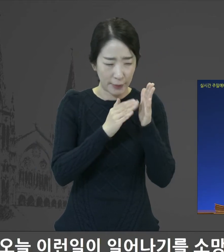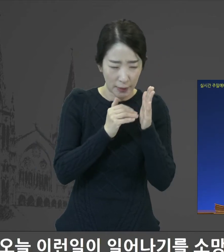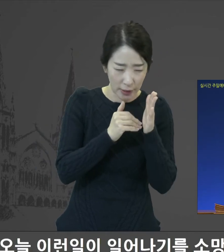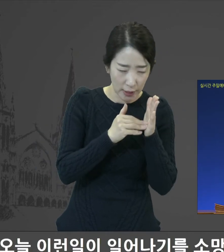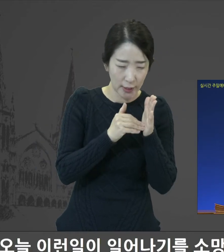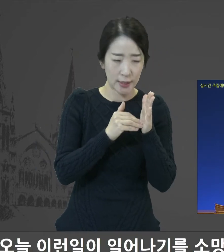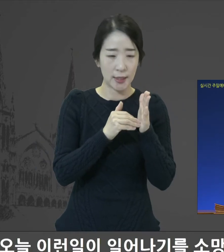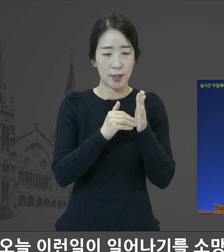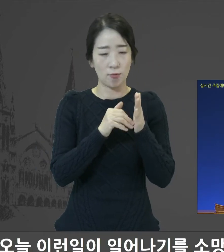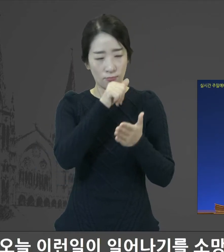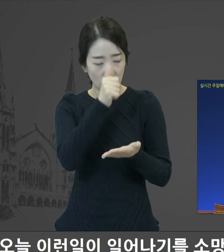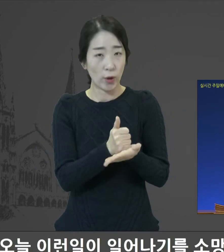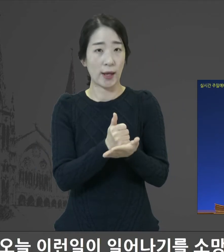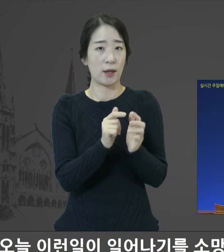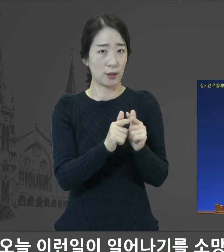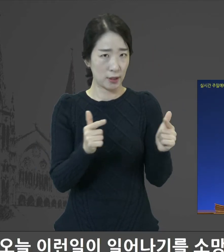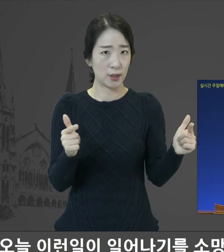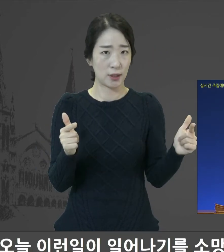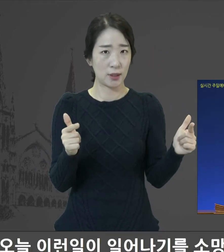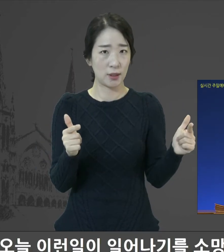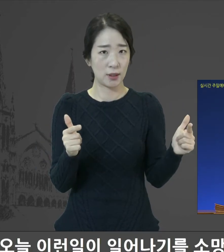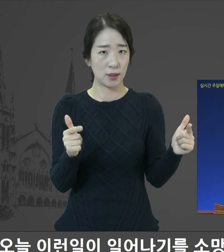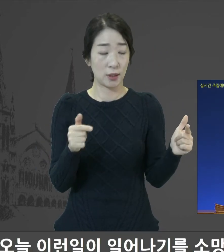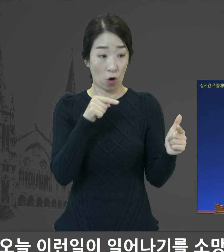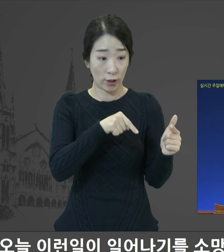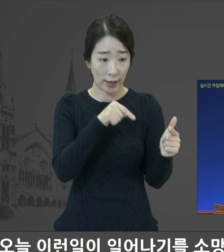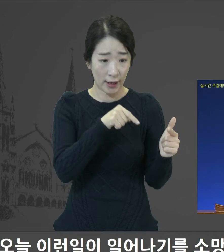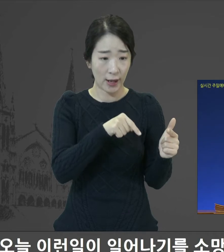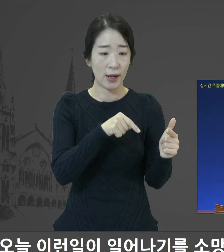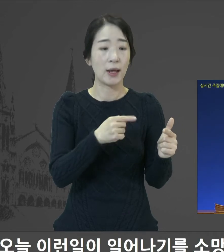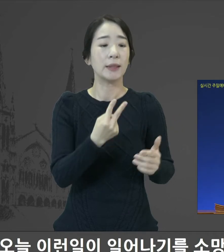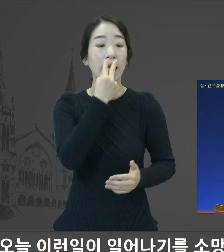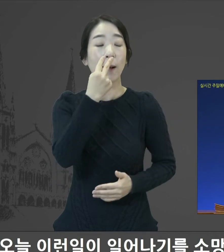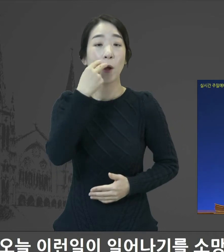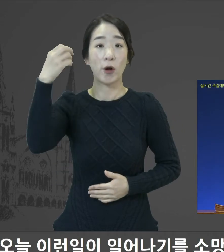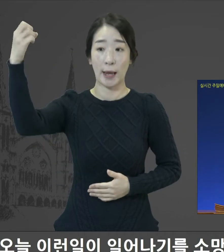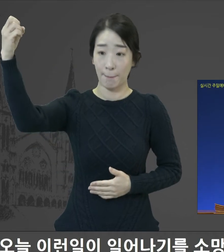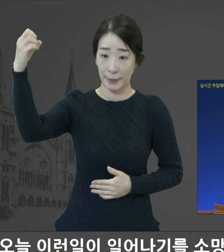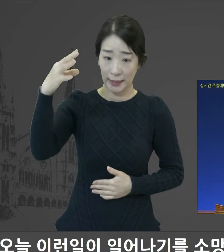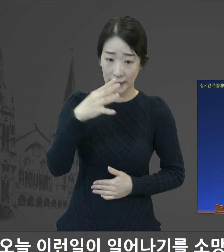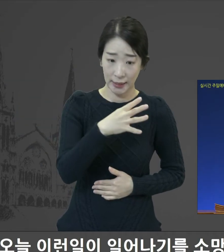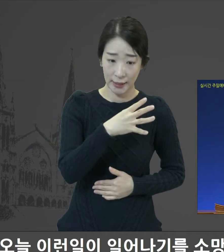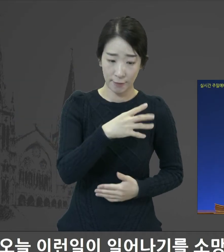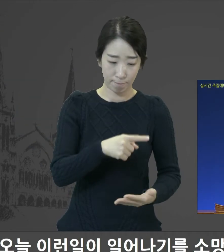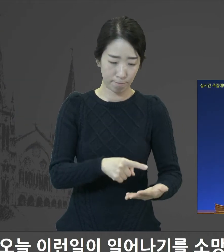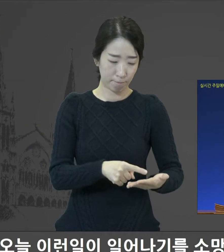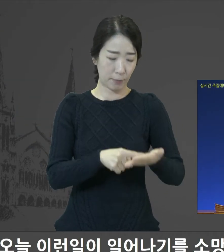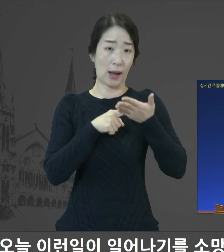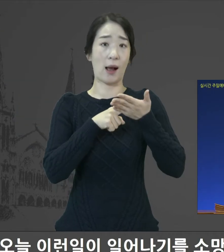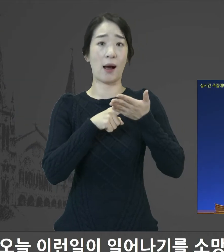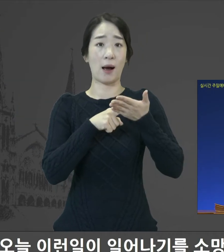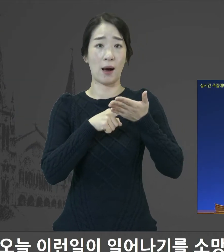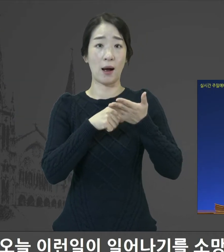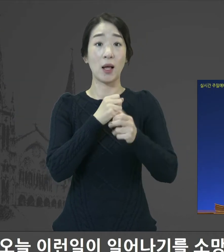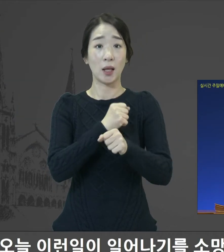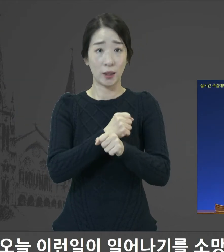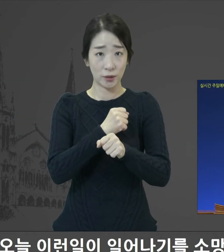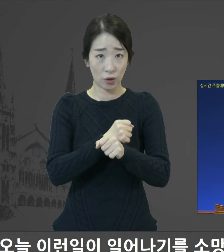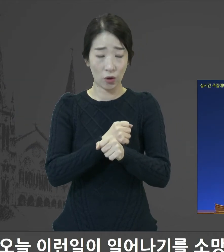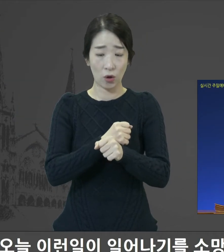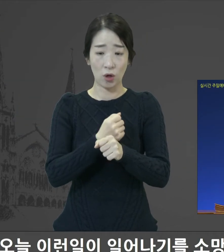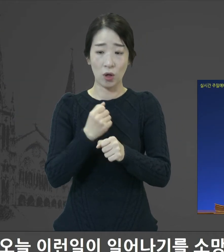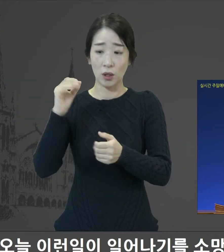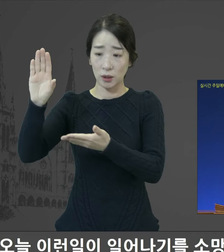주님이 드러내셔서 거기에 생명의 빛, 그리스도께서 비추시리라, 그리스도의